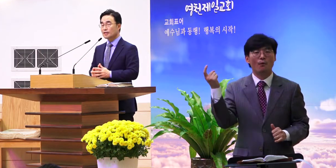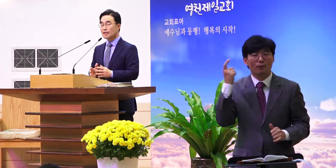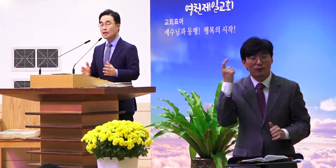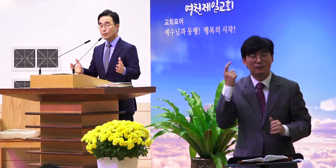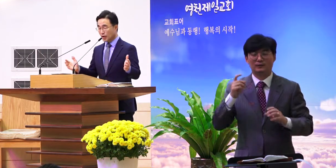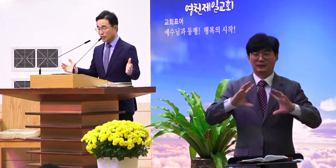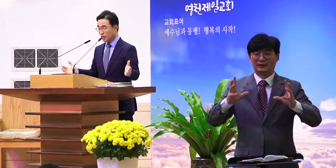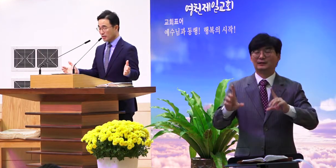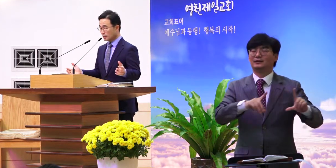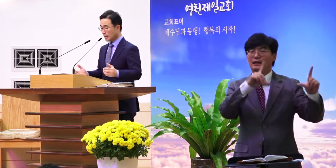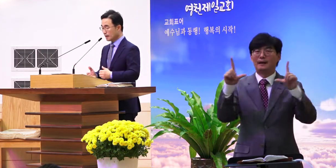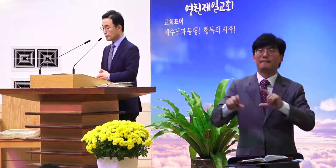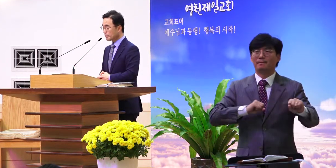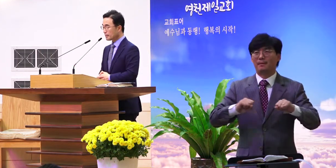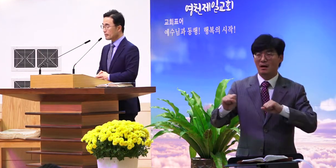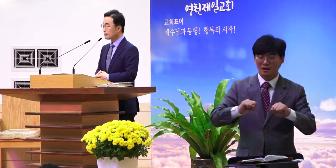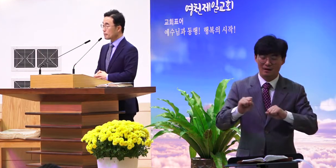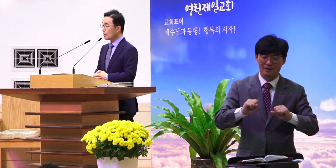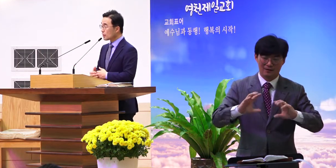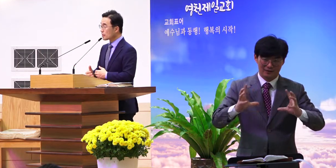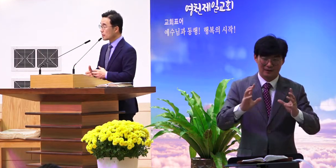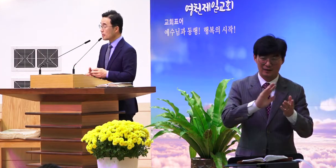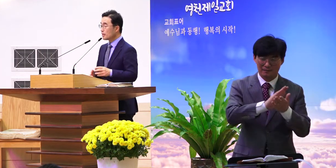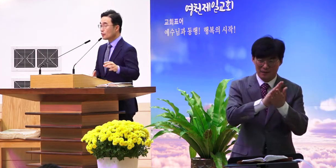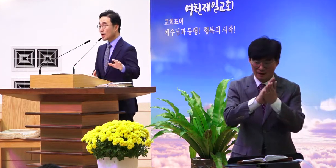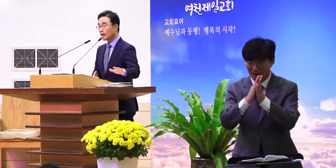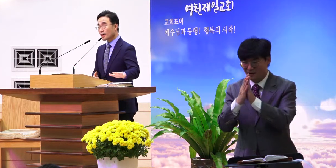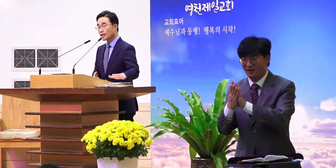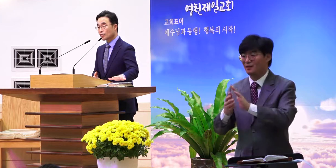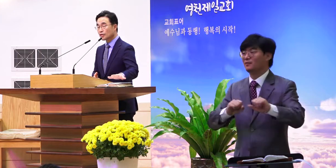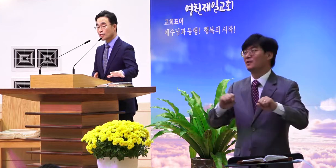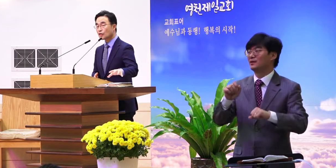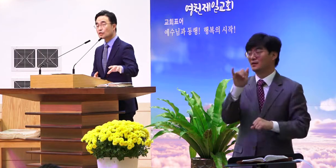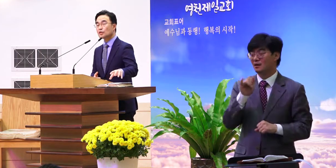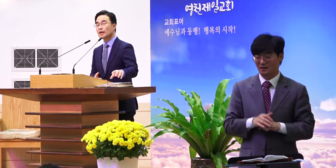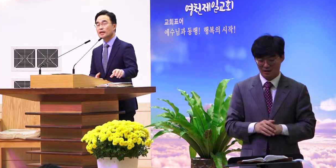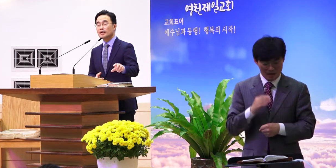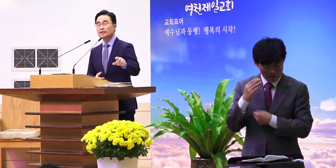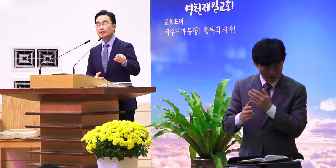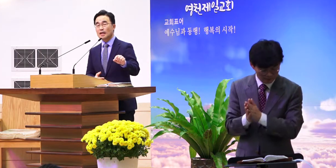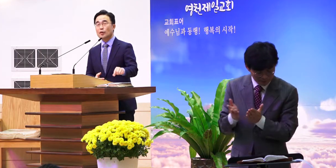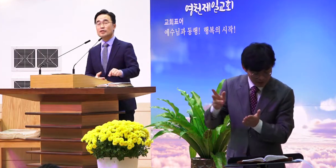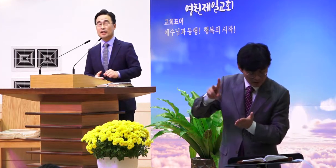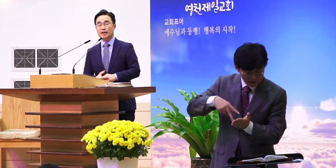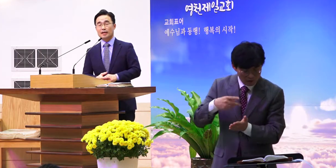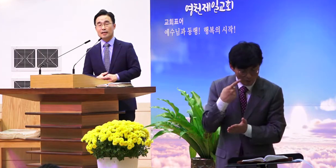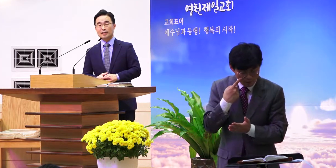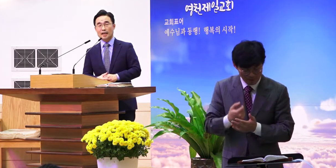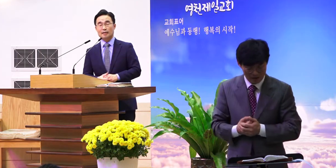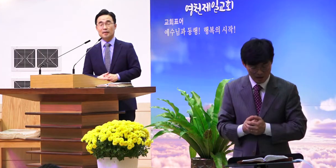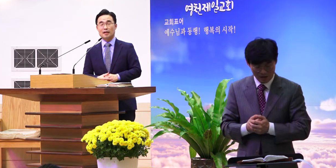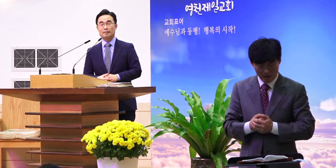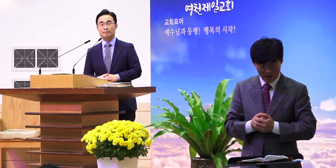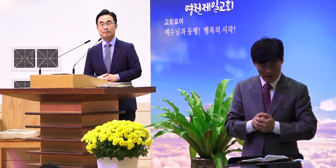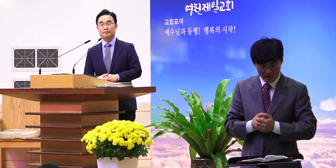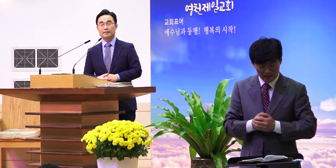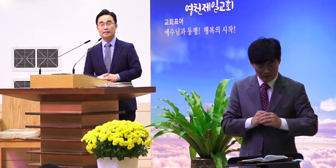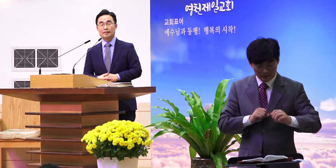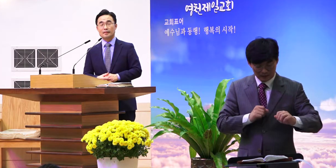다스리면서 세상을 변화시켜갔습니다. 바로 이것이 우리가 가지고 있는 성경 속의 사도행전의 이야기입니다.